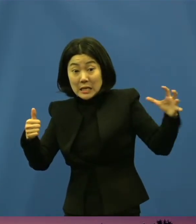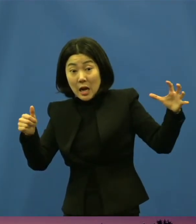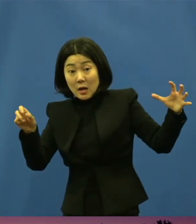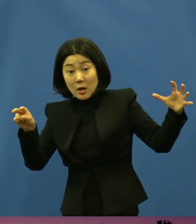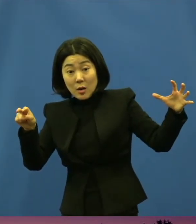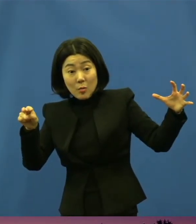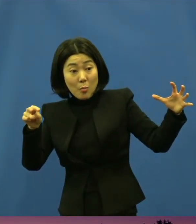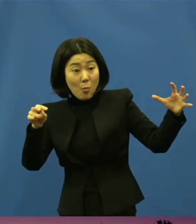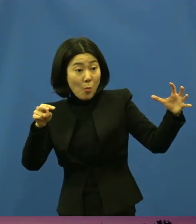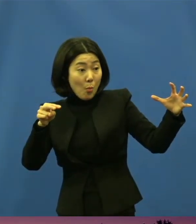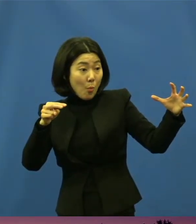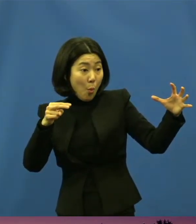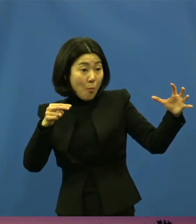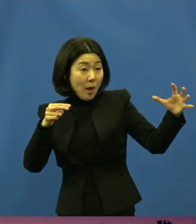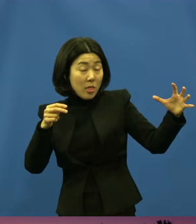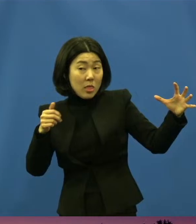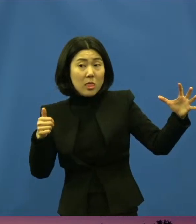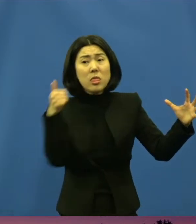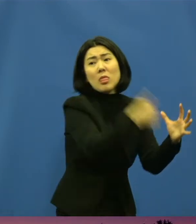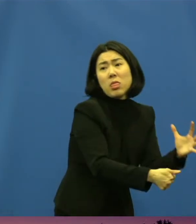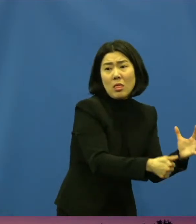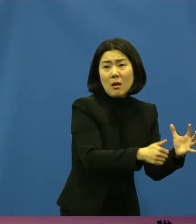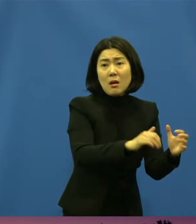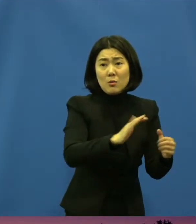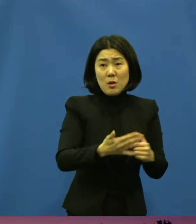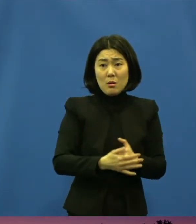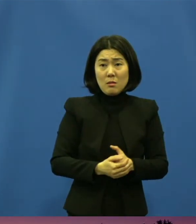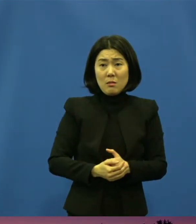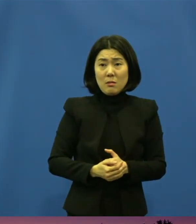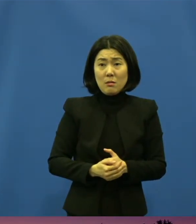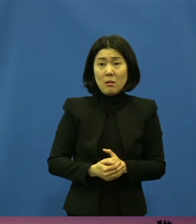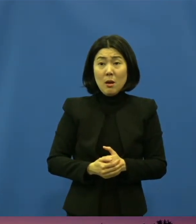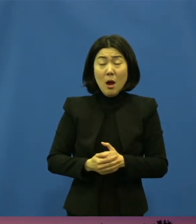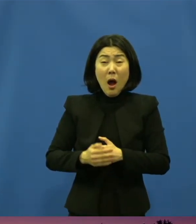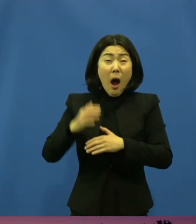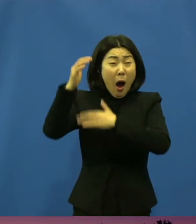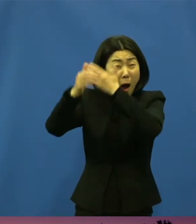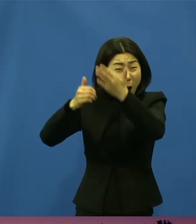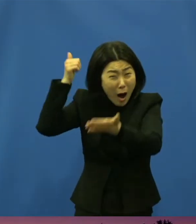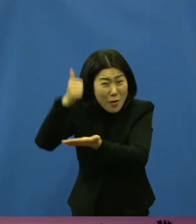죄를 통제할 수 있는 게 없어요. 그러면 그 죄는 우리의 삶을 비참하게 만들어버려요.